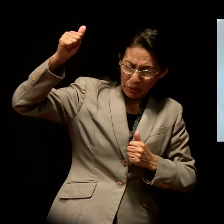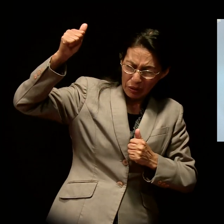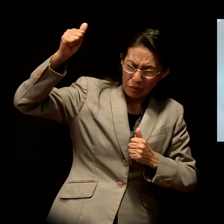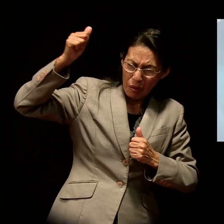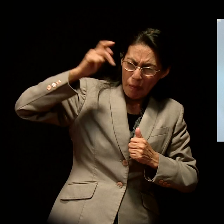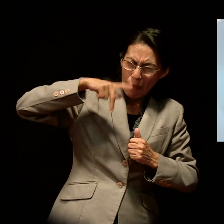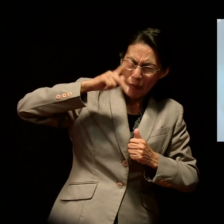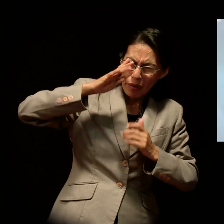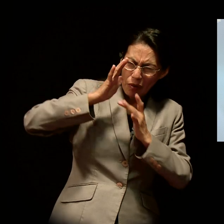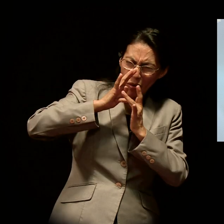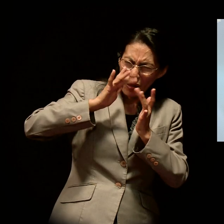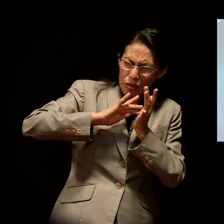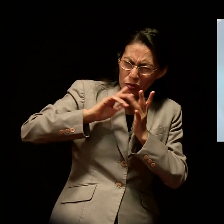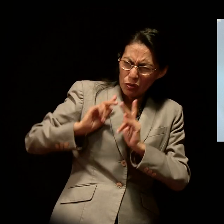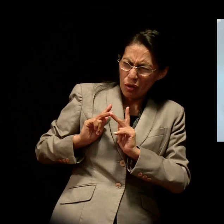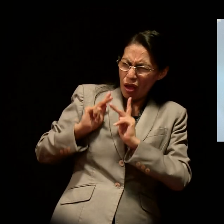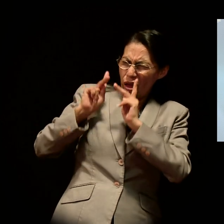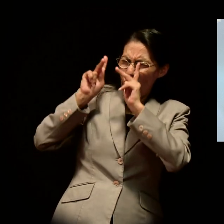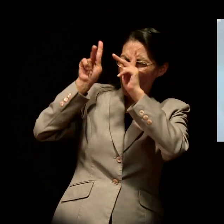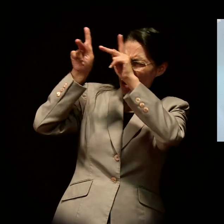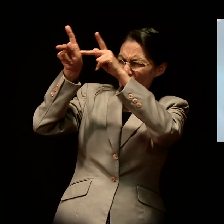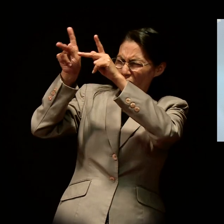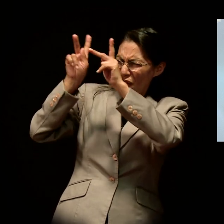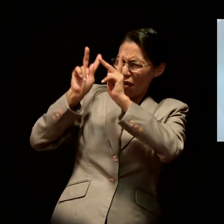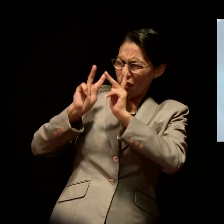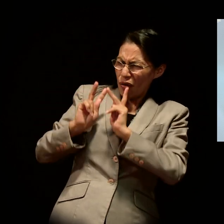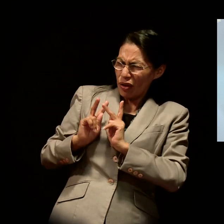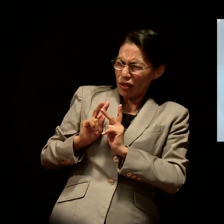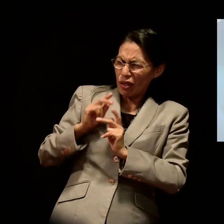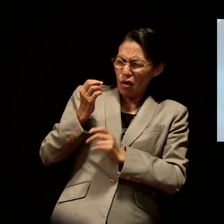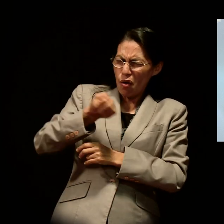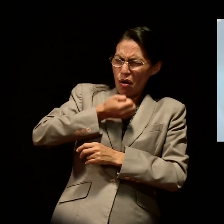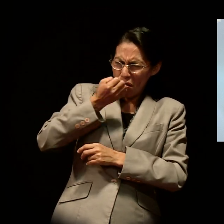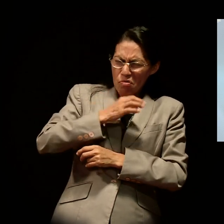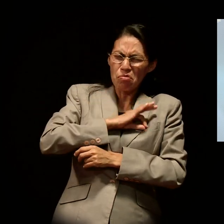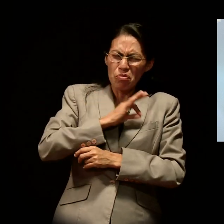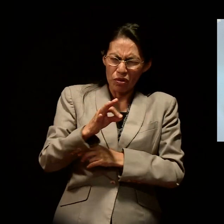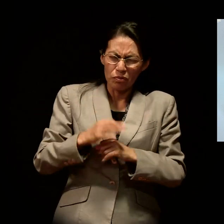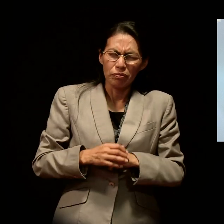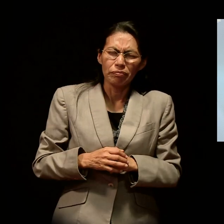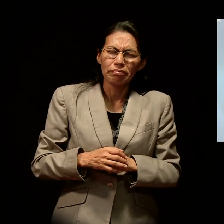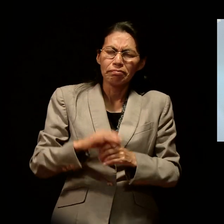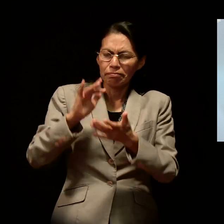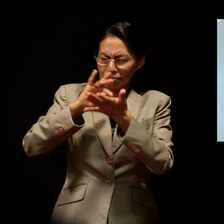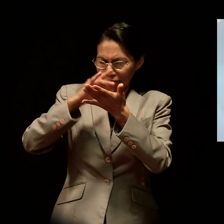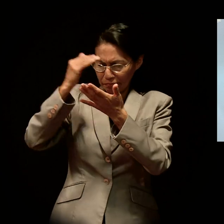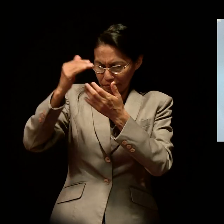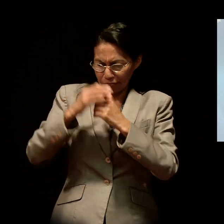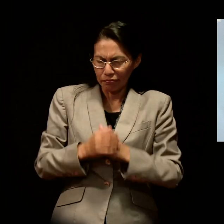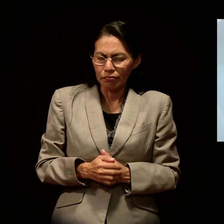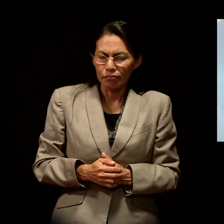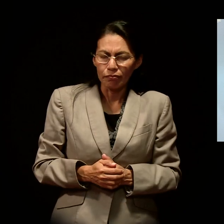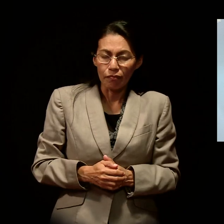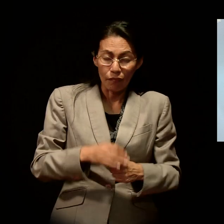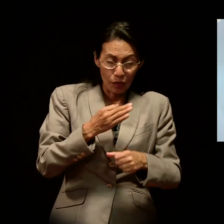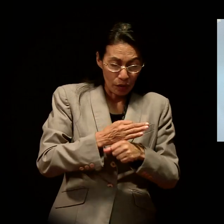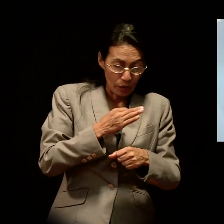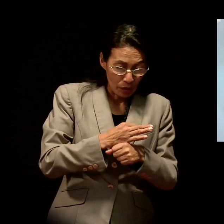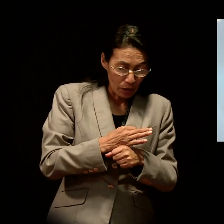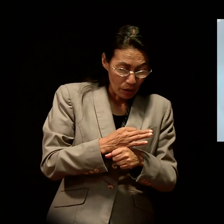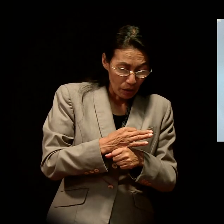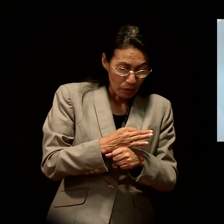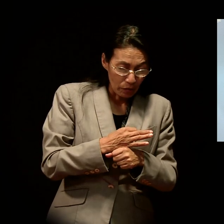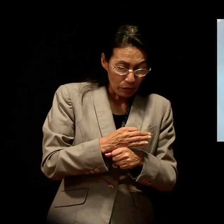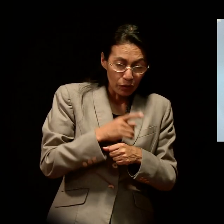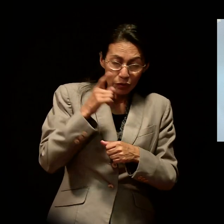porque a través de la oración estamos conectados permanentemente contigo te agradecemos señor porque